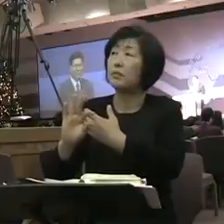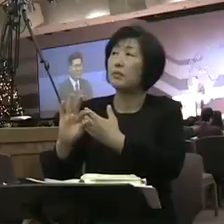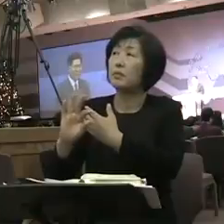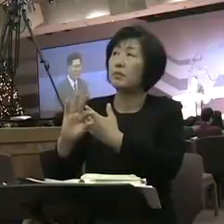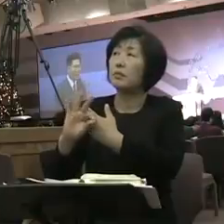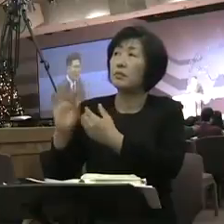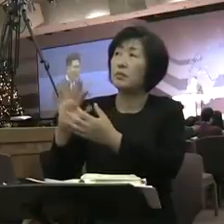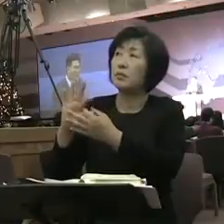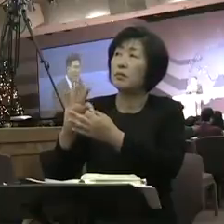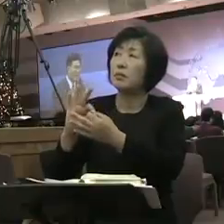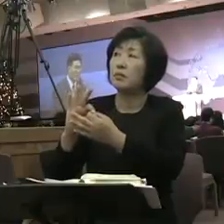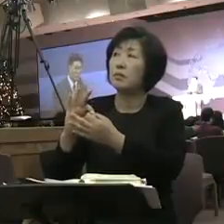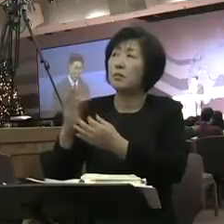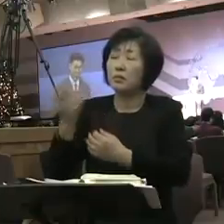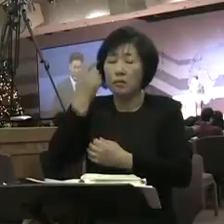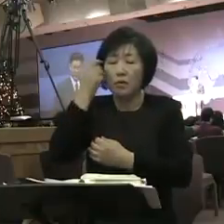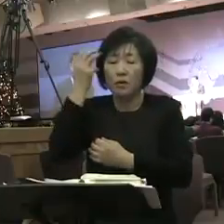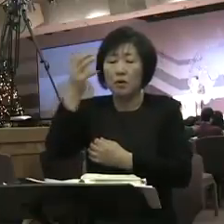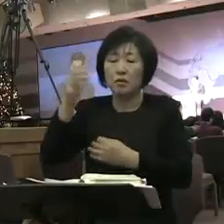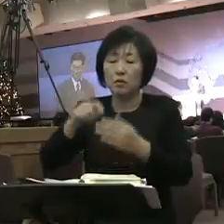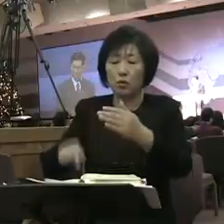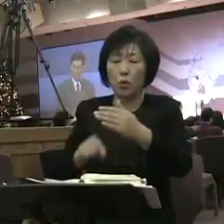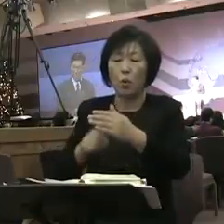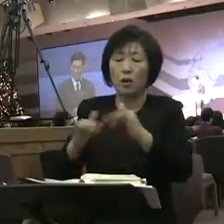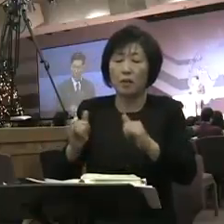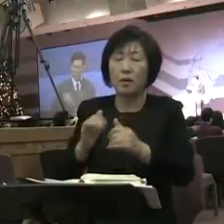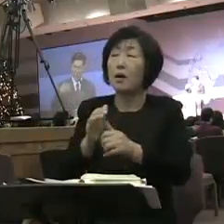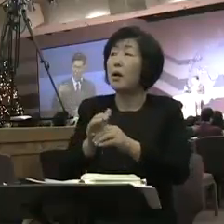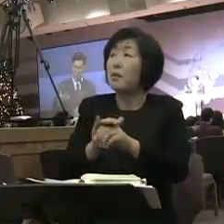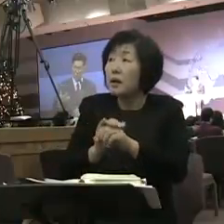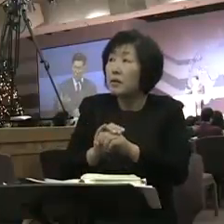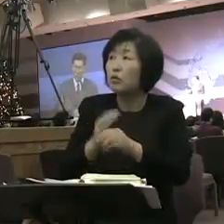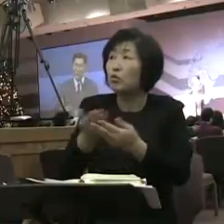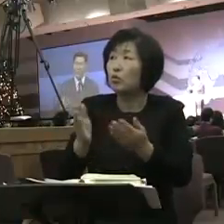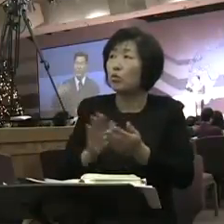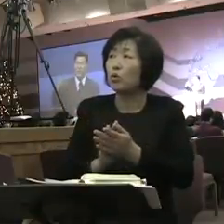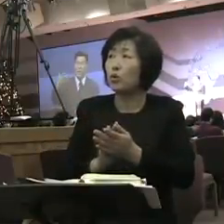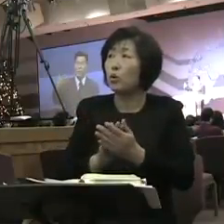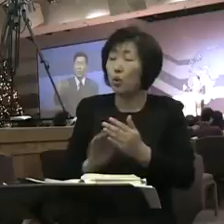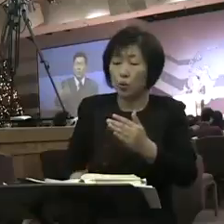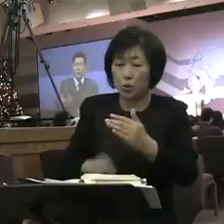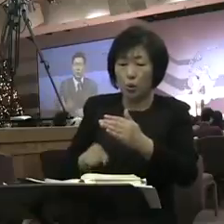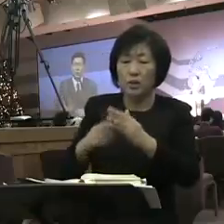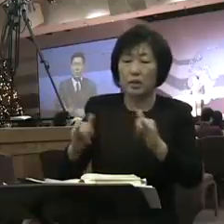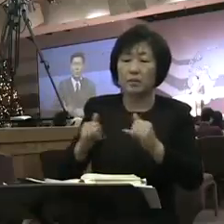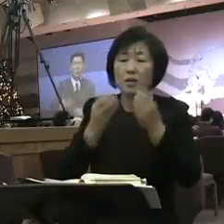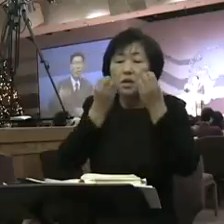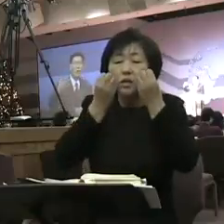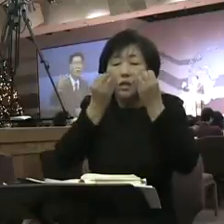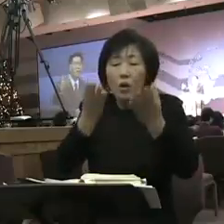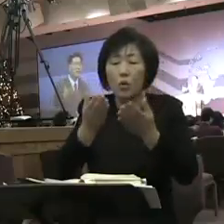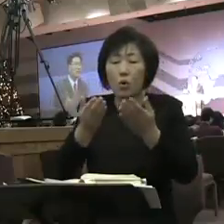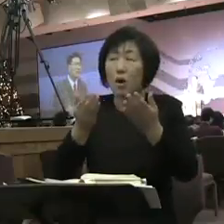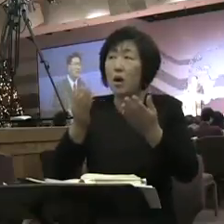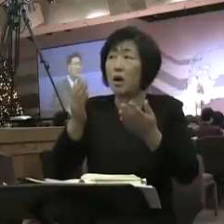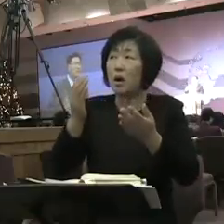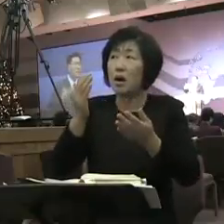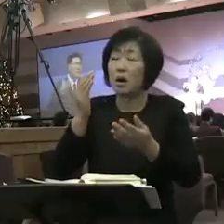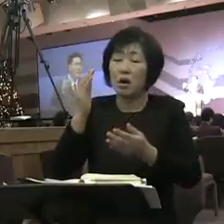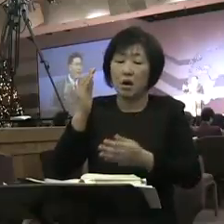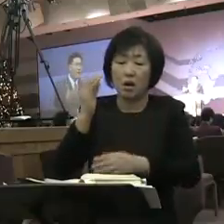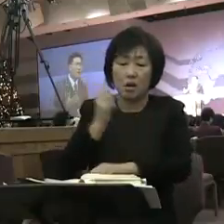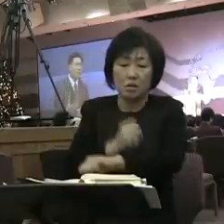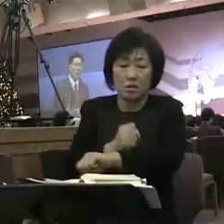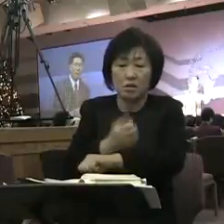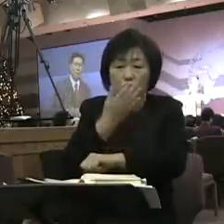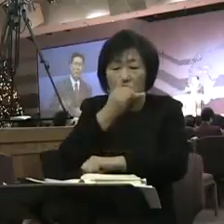성령께서요 우리의 속사람을 만져주신대요. 그리고 우리의 속사람이 새로워질 수 있도록 하나님께서 이것을